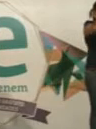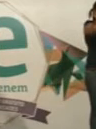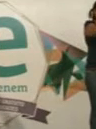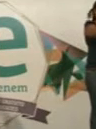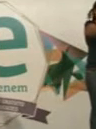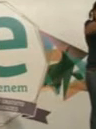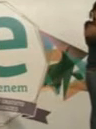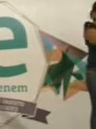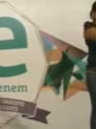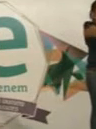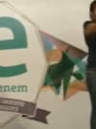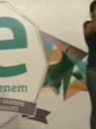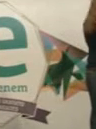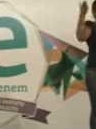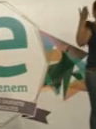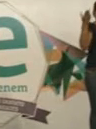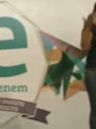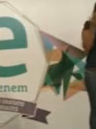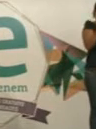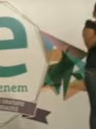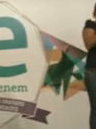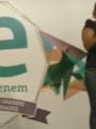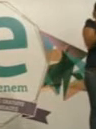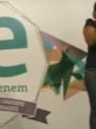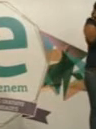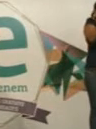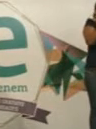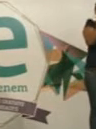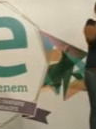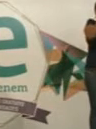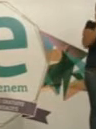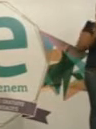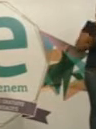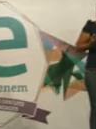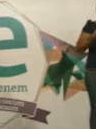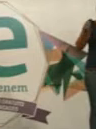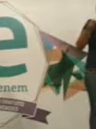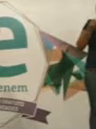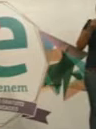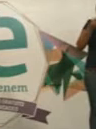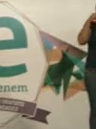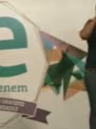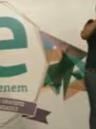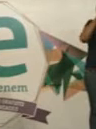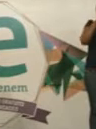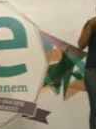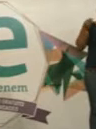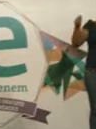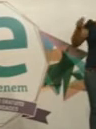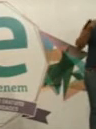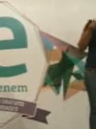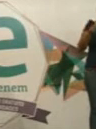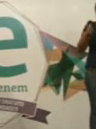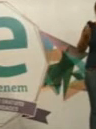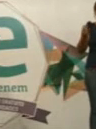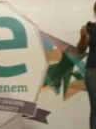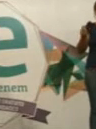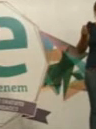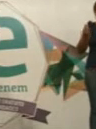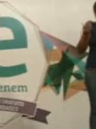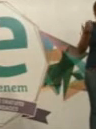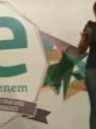uma Copa feita para o Brasil ser campeão. E aí isso não vai acontecer, porque o Brasil vai perder a final exatamente